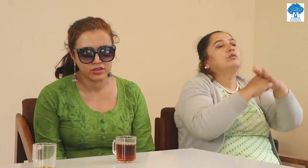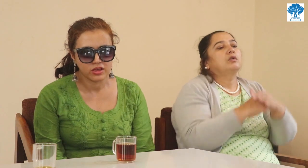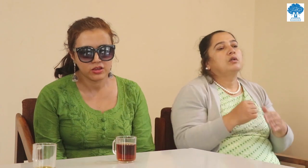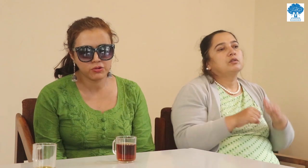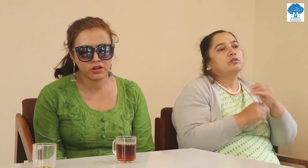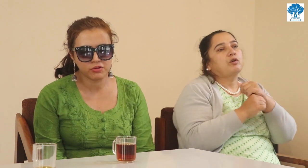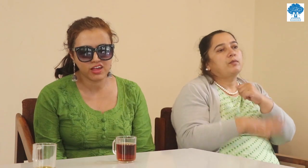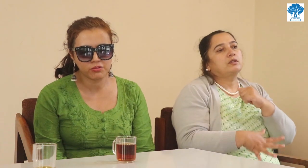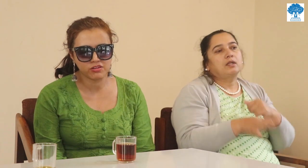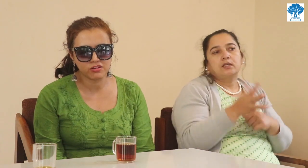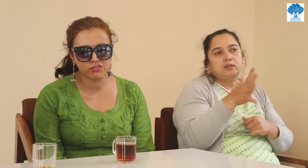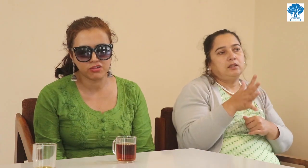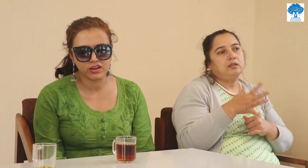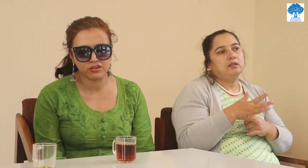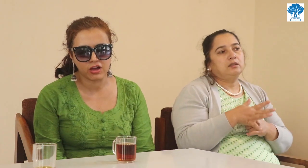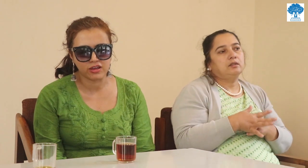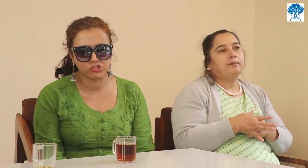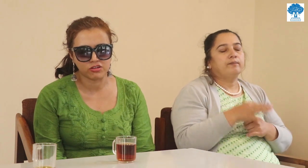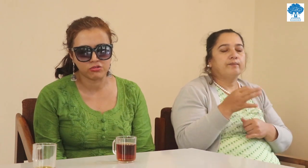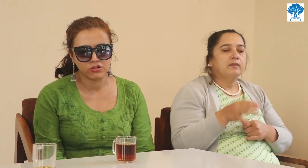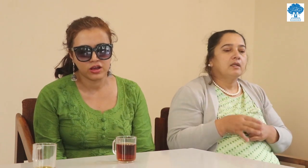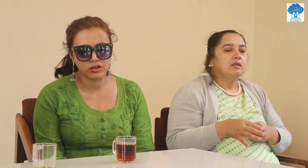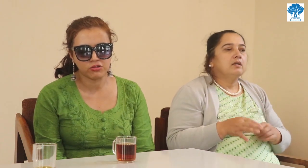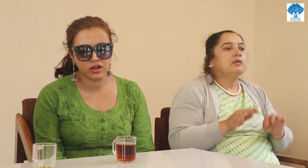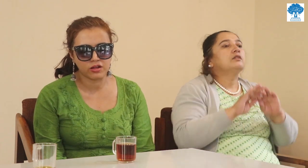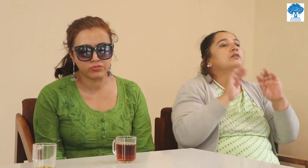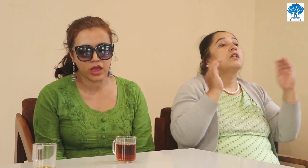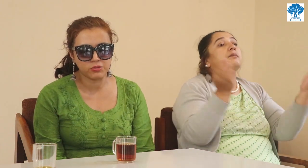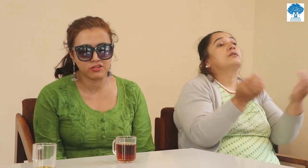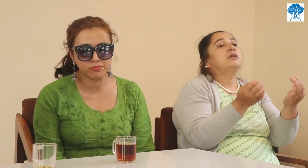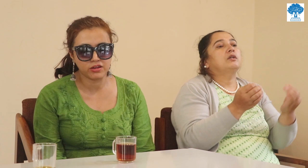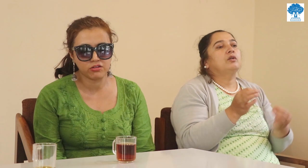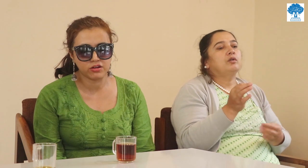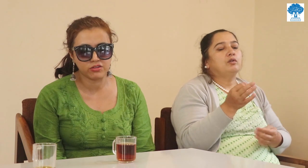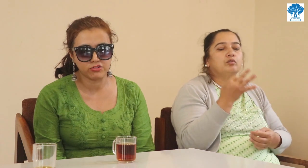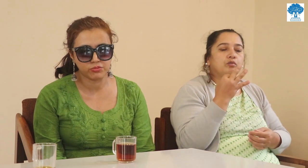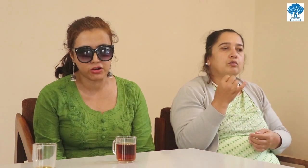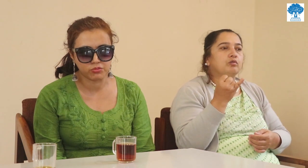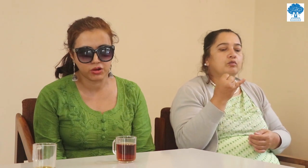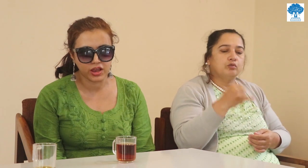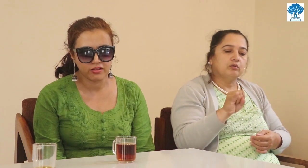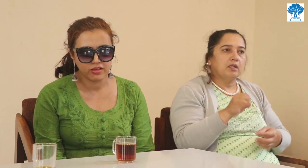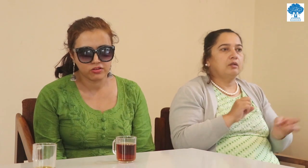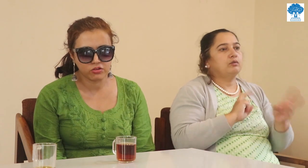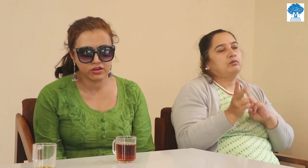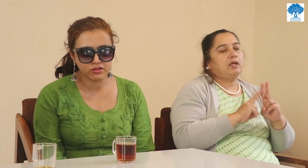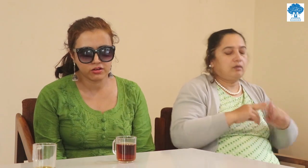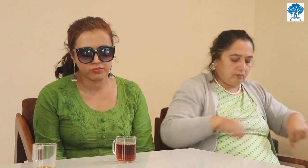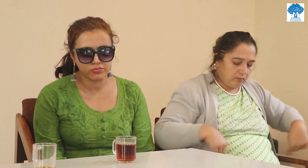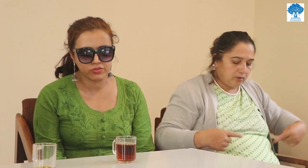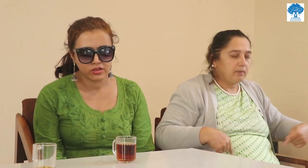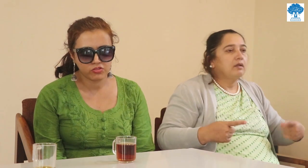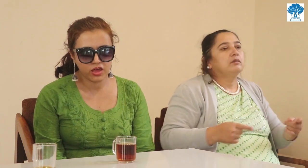संरचनाका इभन अब सार्वजनिक शौचालयको हालत हेरौँ एउटा हामी स्पाइनल कर्ड इन्जुरी भएको महिला